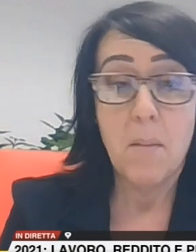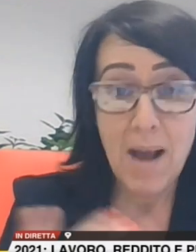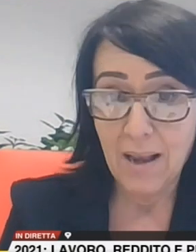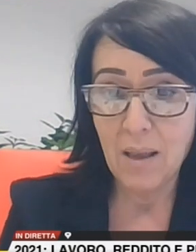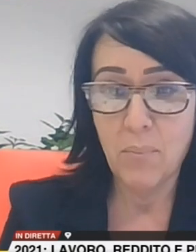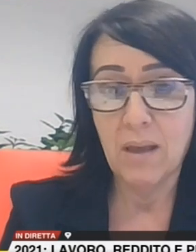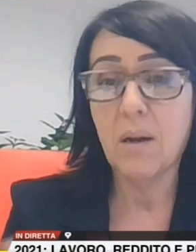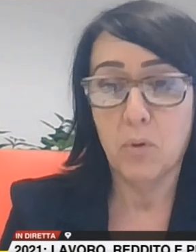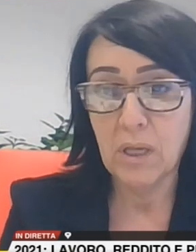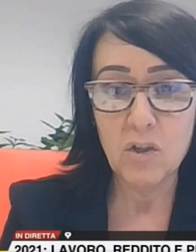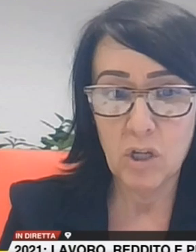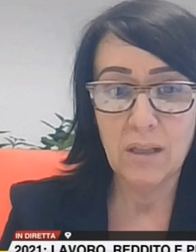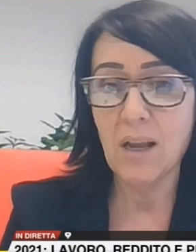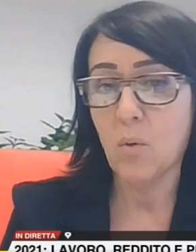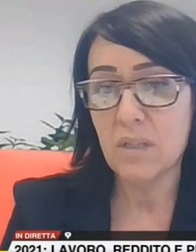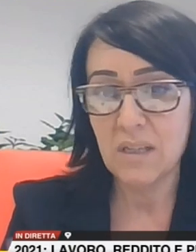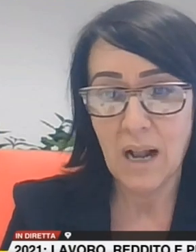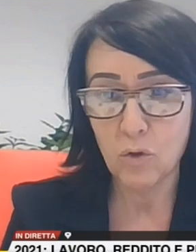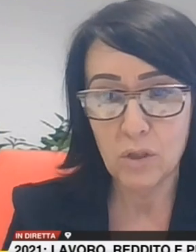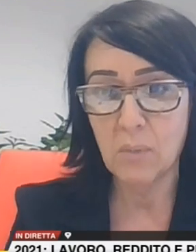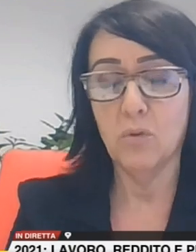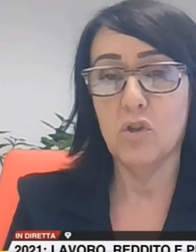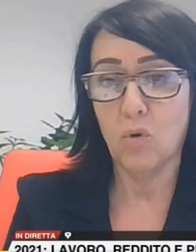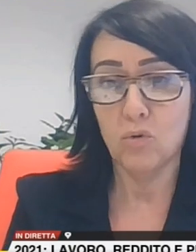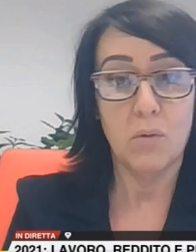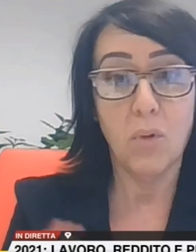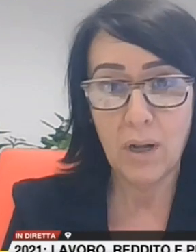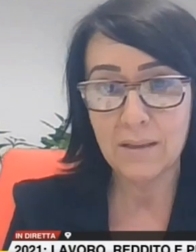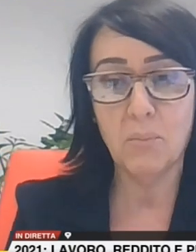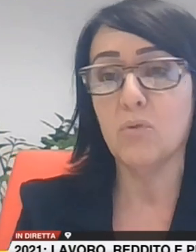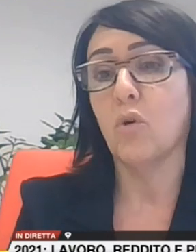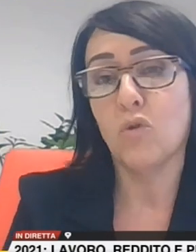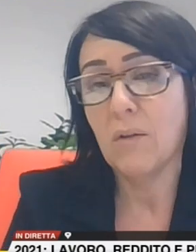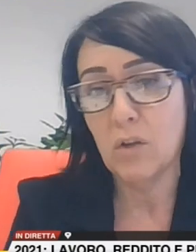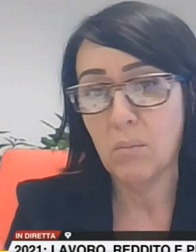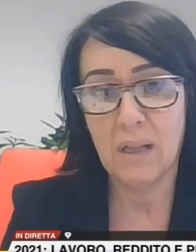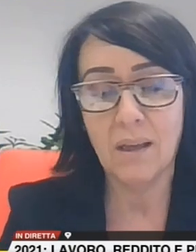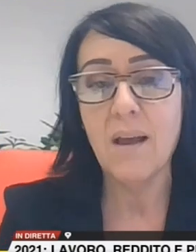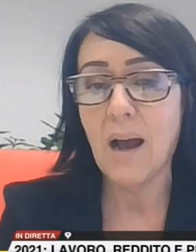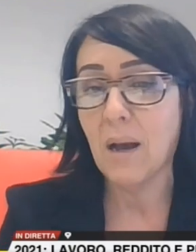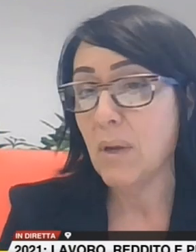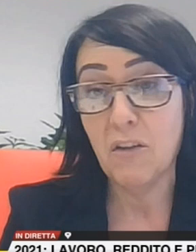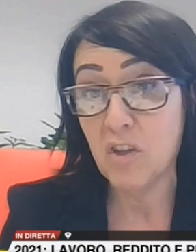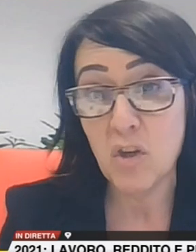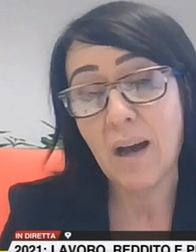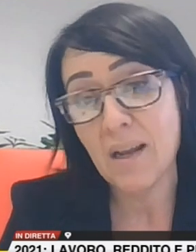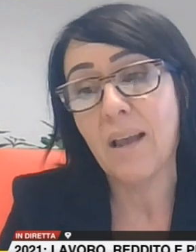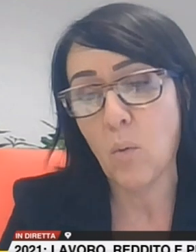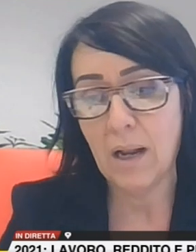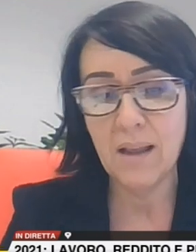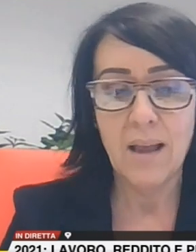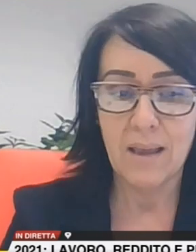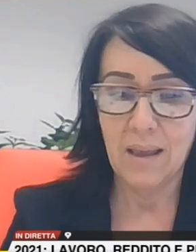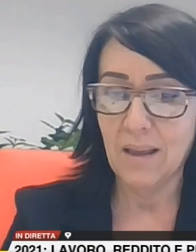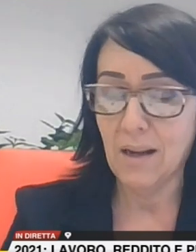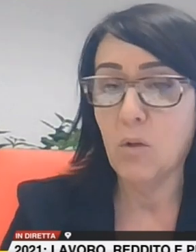figli, ma anche per poter accedere a qualsiasi altro tipo di sconto in bolletta, piuttosto che eventualmente a benefici vari, anche